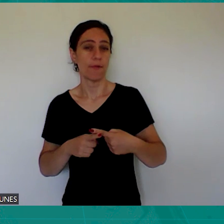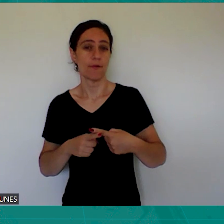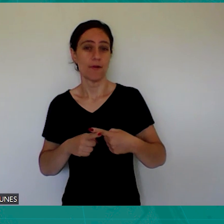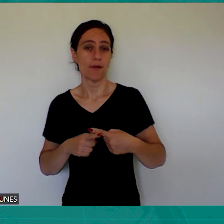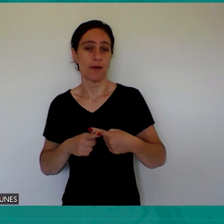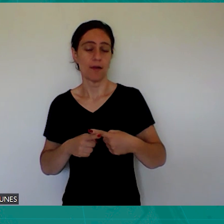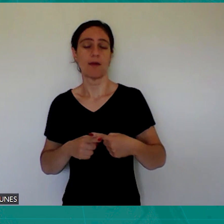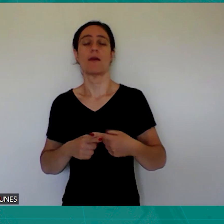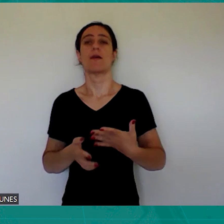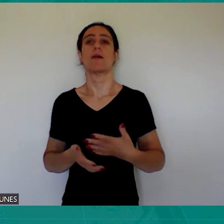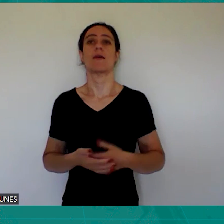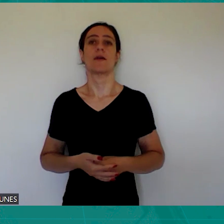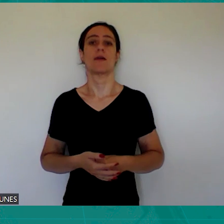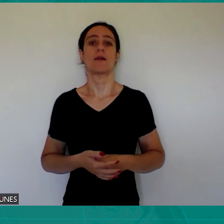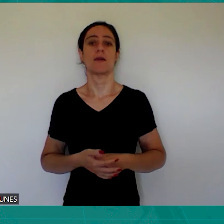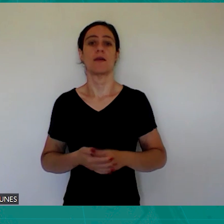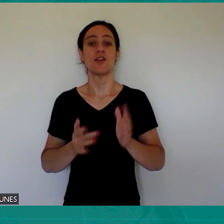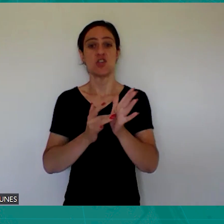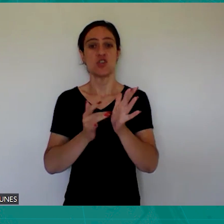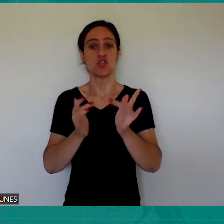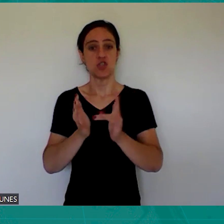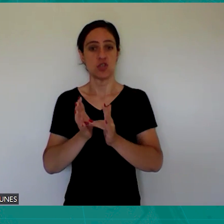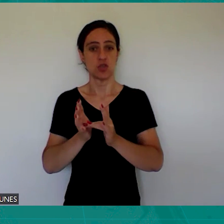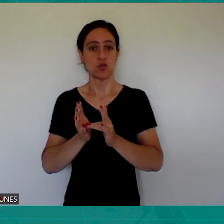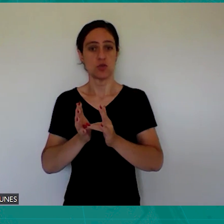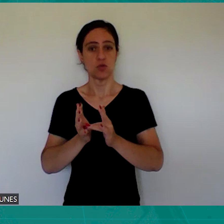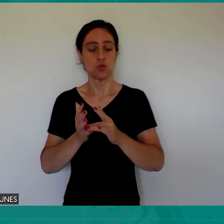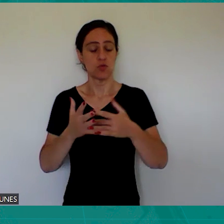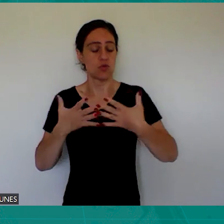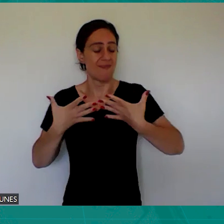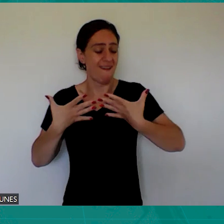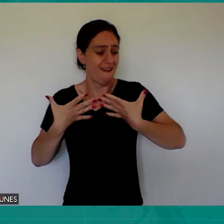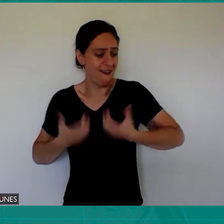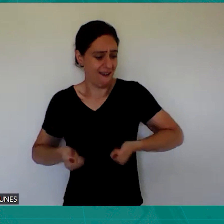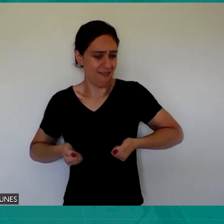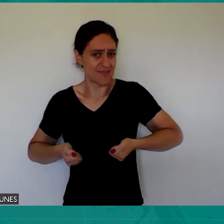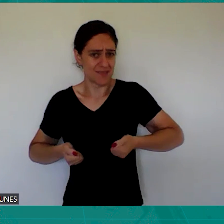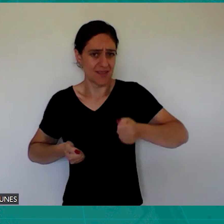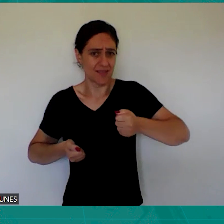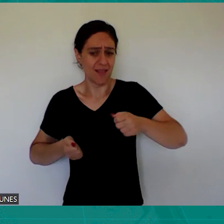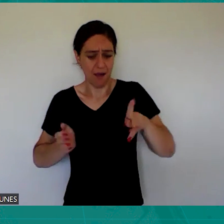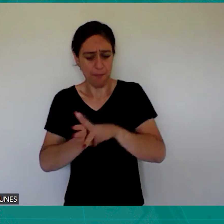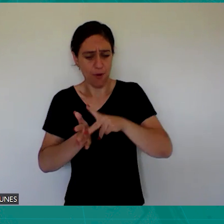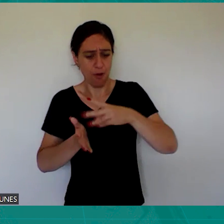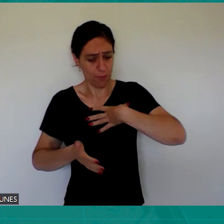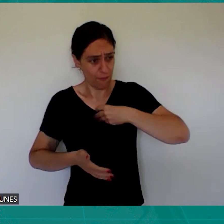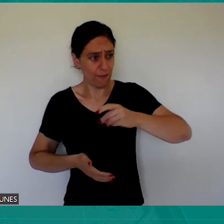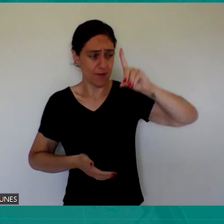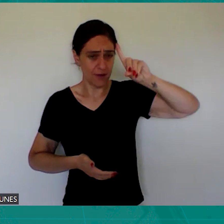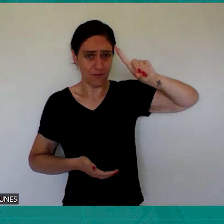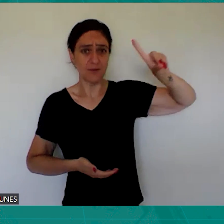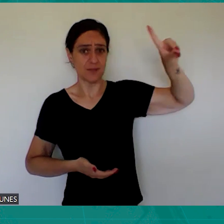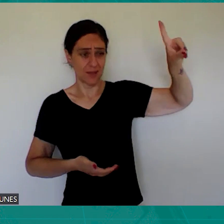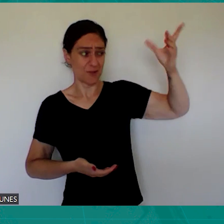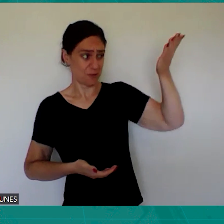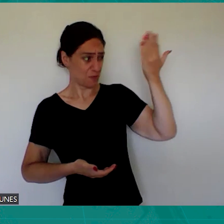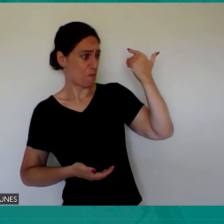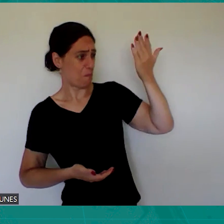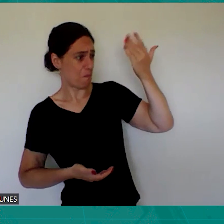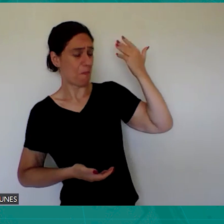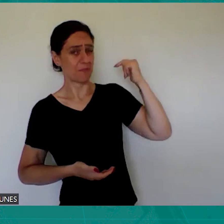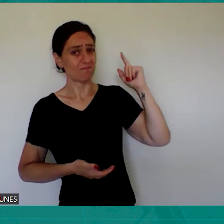aceitar Jesus Cristo como o enviado de Deus na época em que Jesus veio aqui à